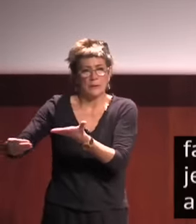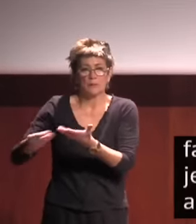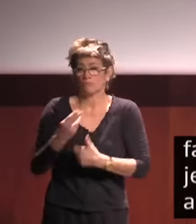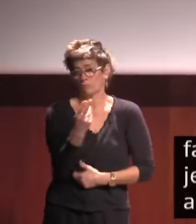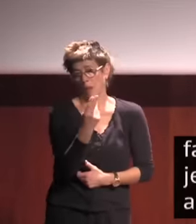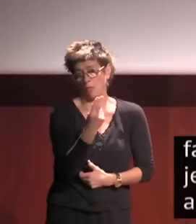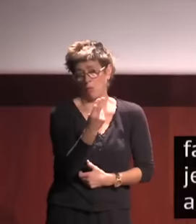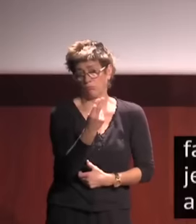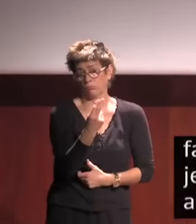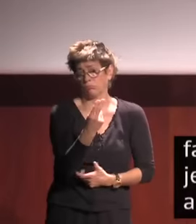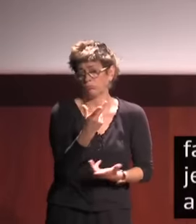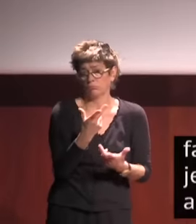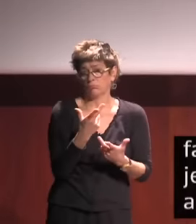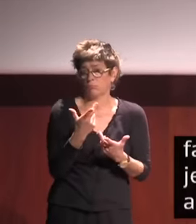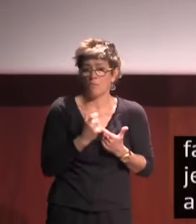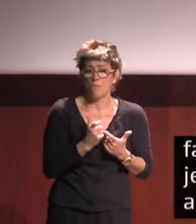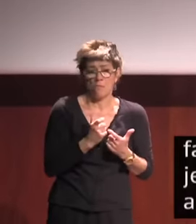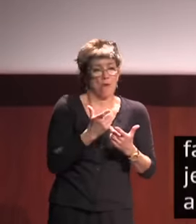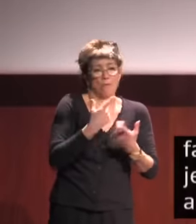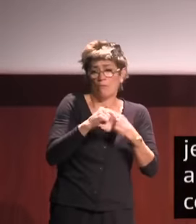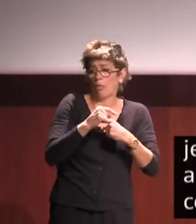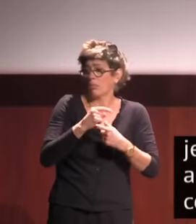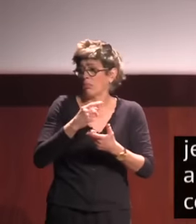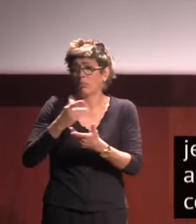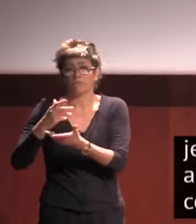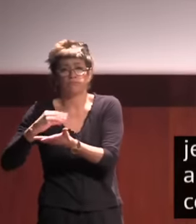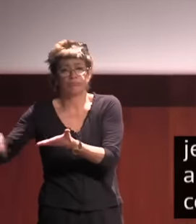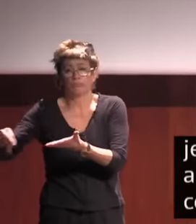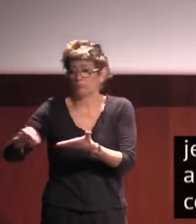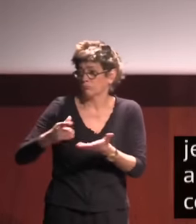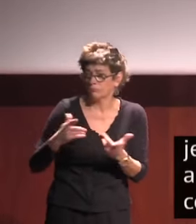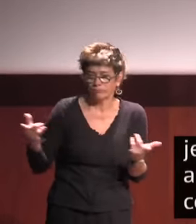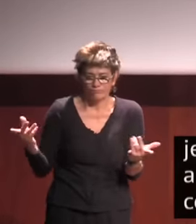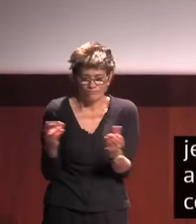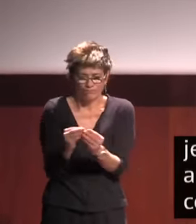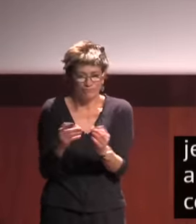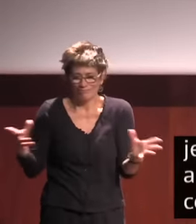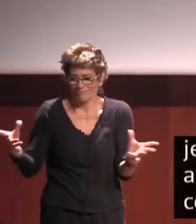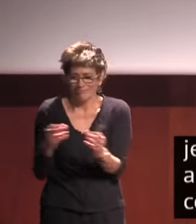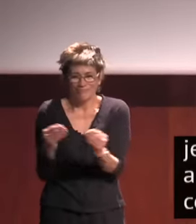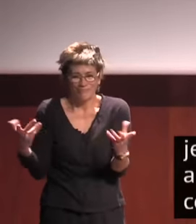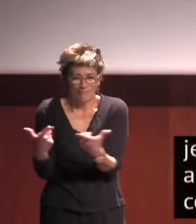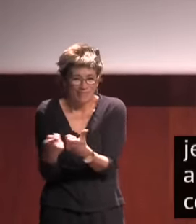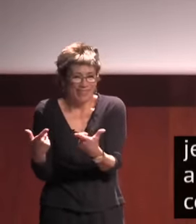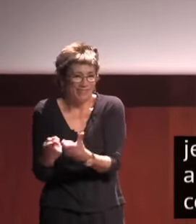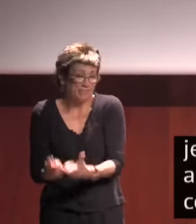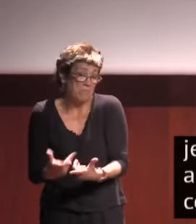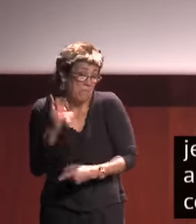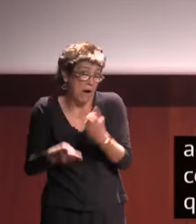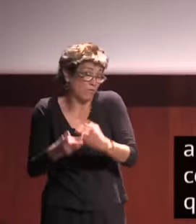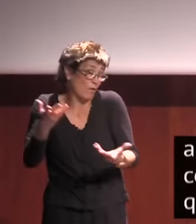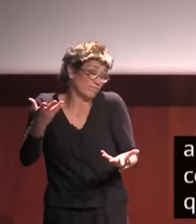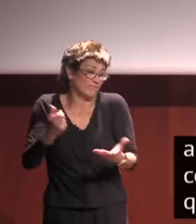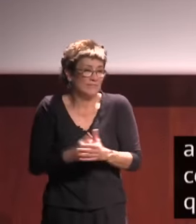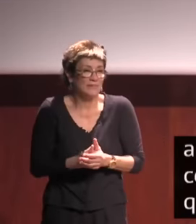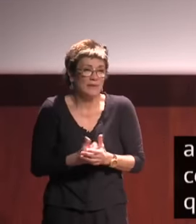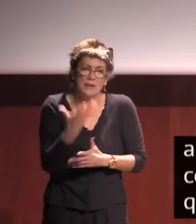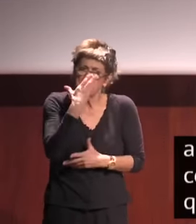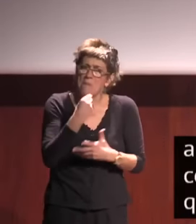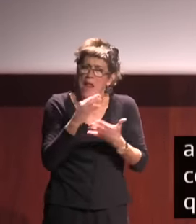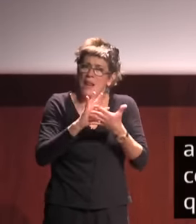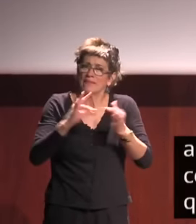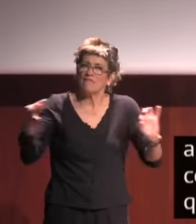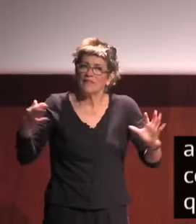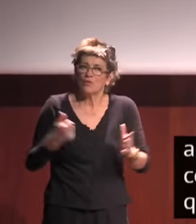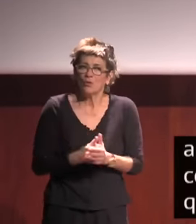deux. Chaque mot écrit et chaque mot en signe se sont retrouvés frères, parfois plus jument que d'autres. Une belle définition